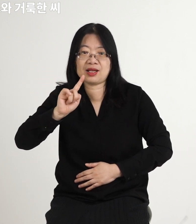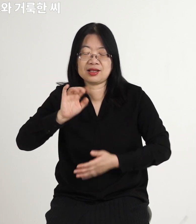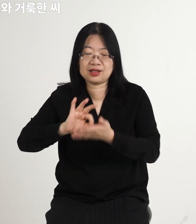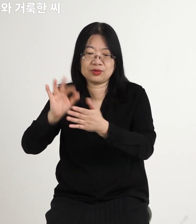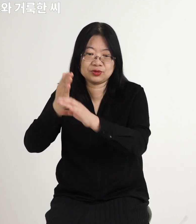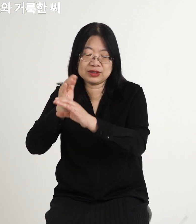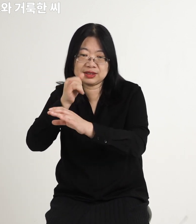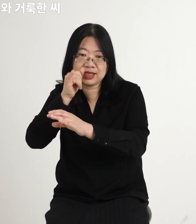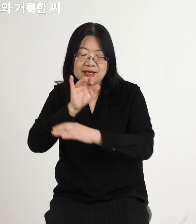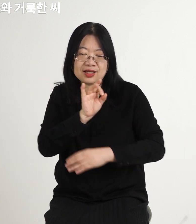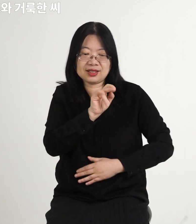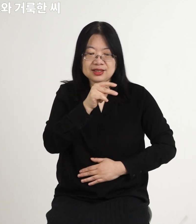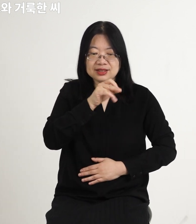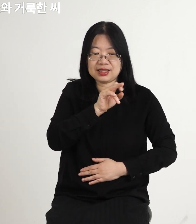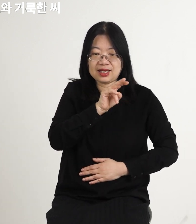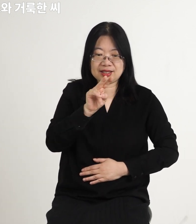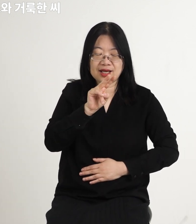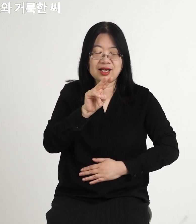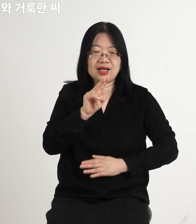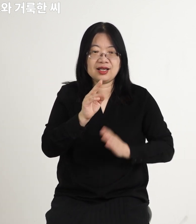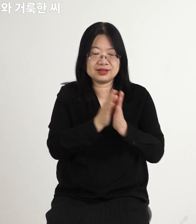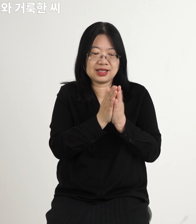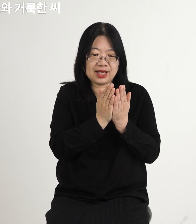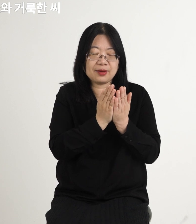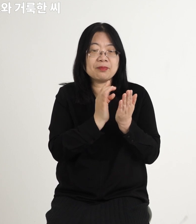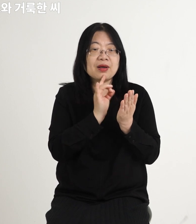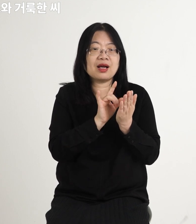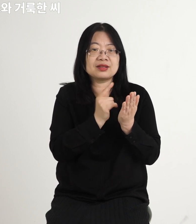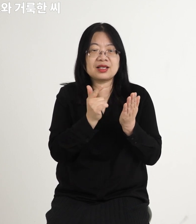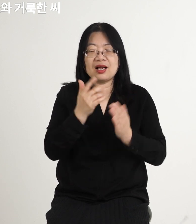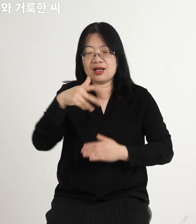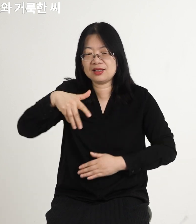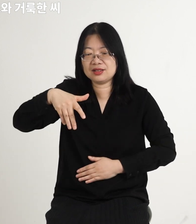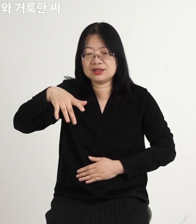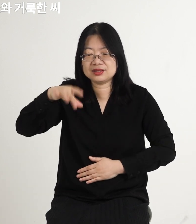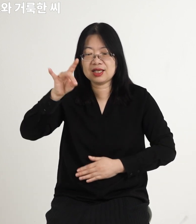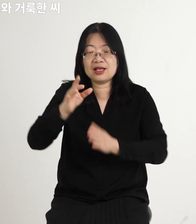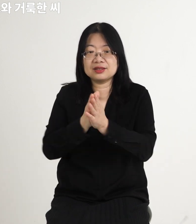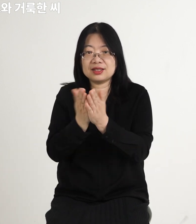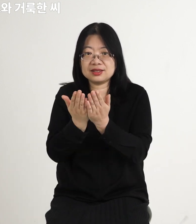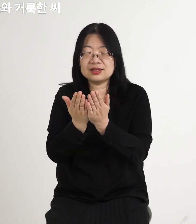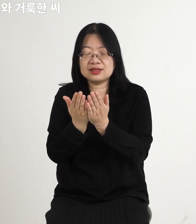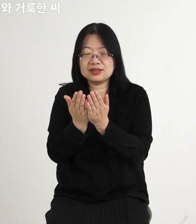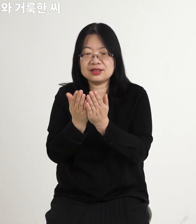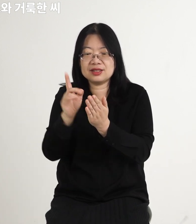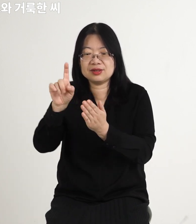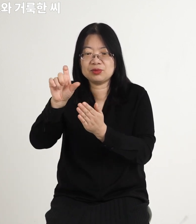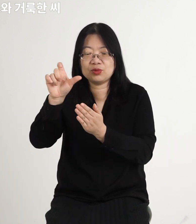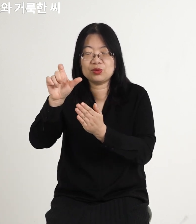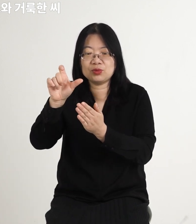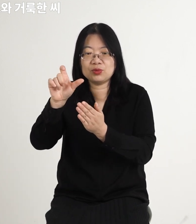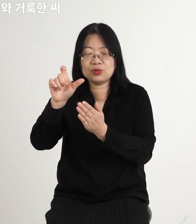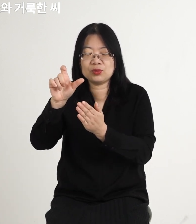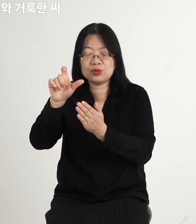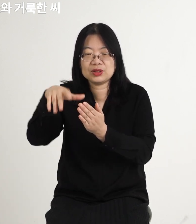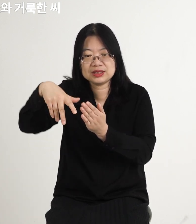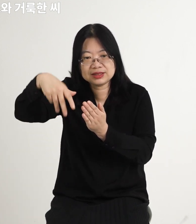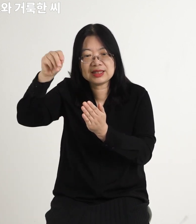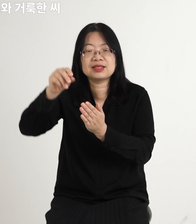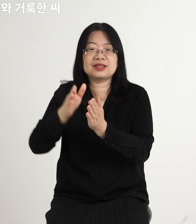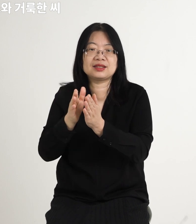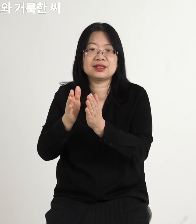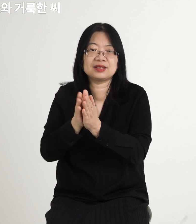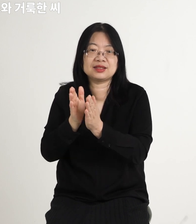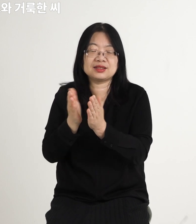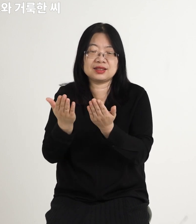이사야 전체뿐만 아니라 사실은 창세기 15장서부터 성경을 관통하는 큰